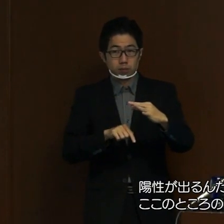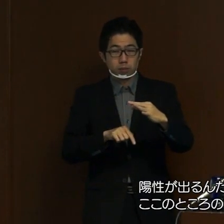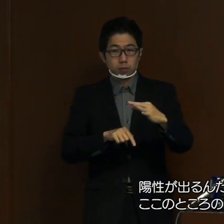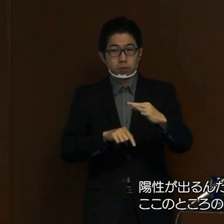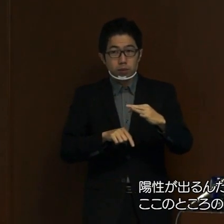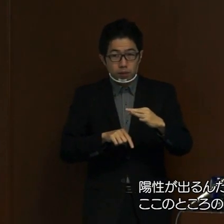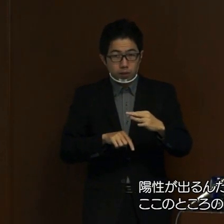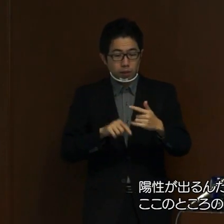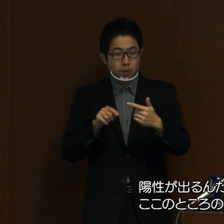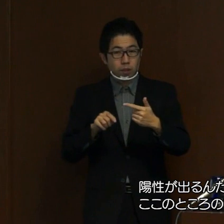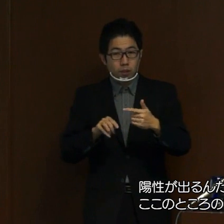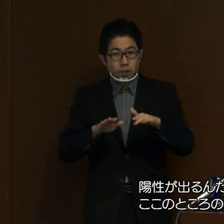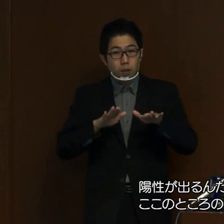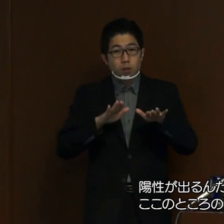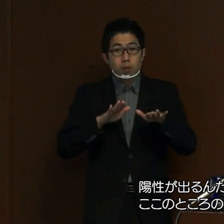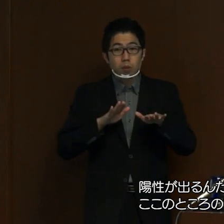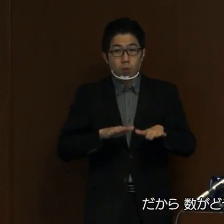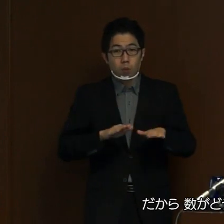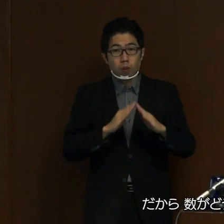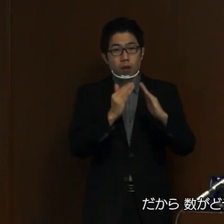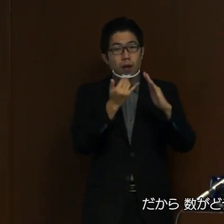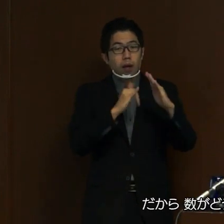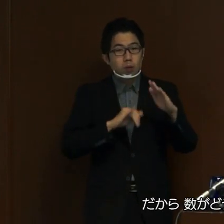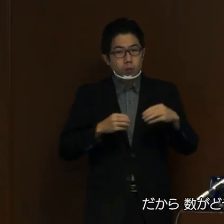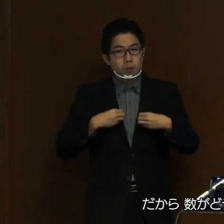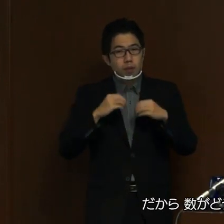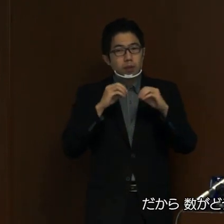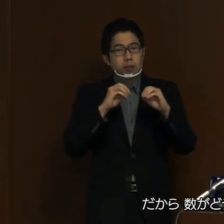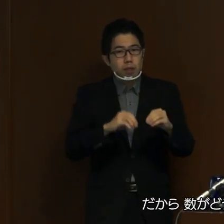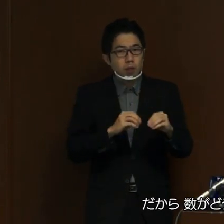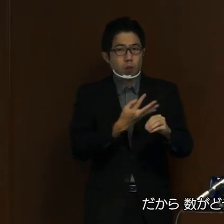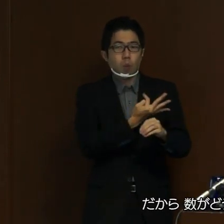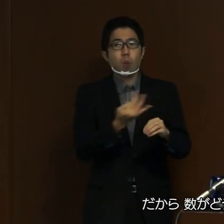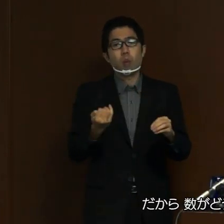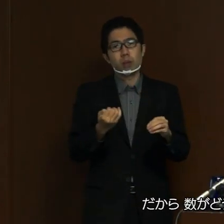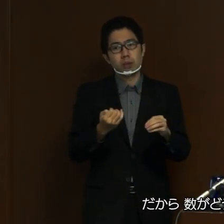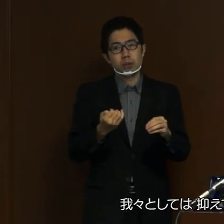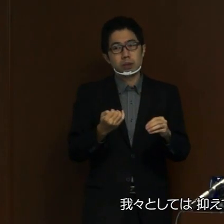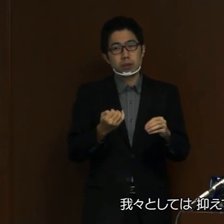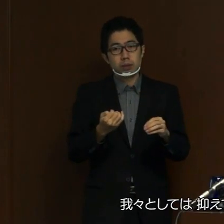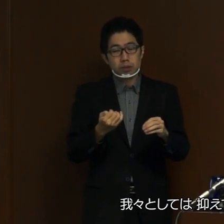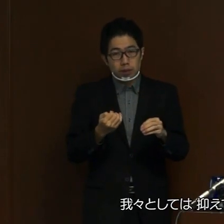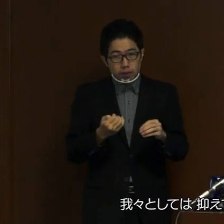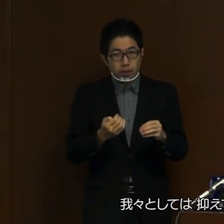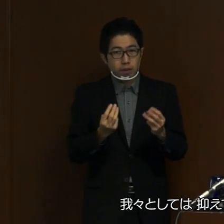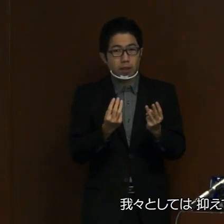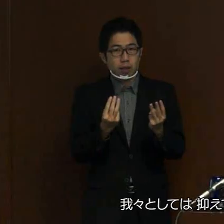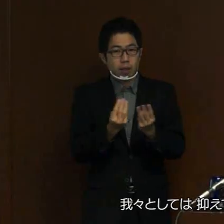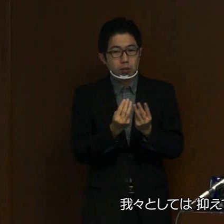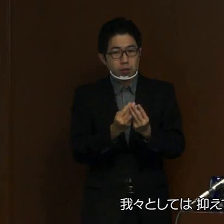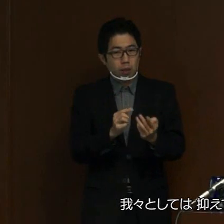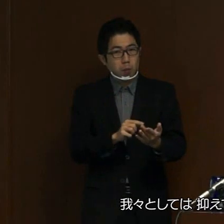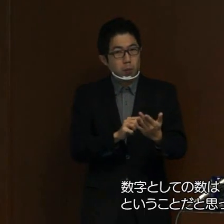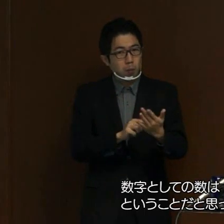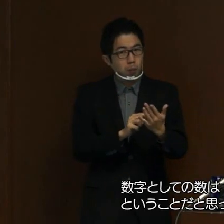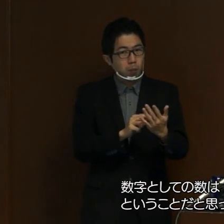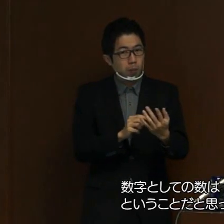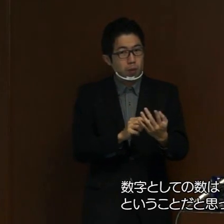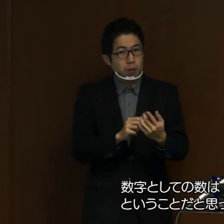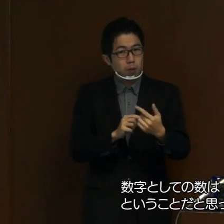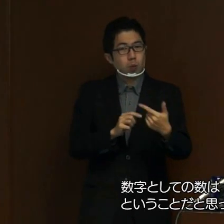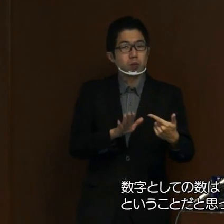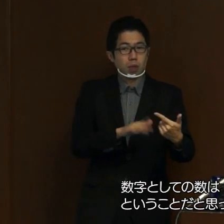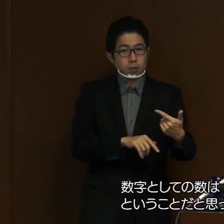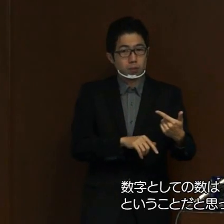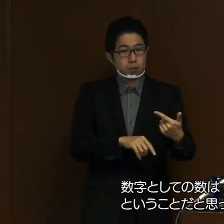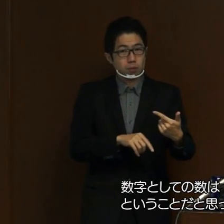出るんだなというのがここのところの特徴で、だから数がどうしても出る。我々としては抑えてはいるけれども、数字とし